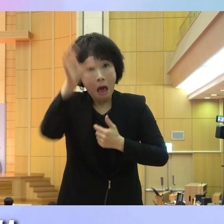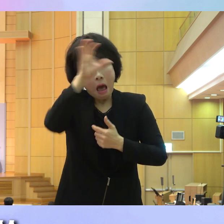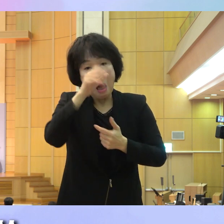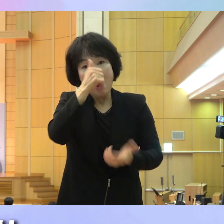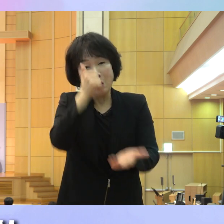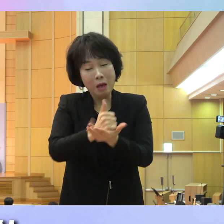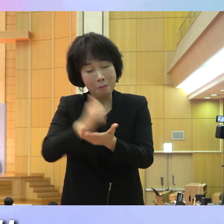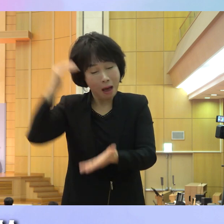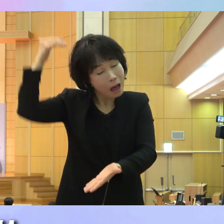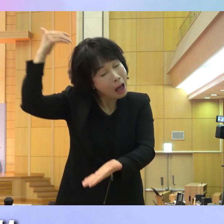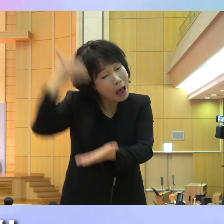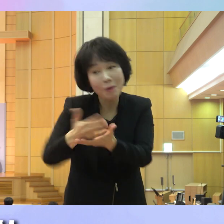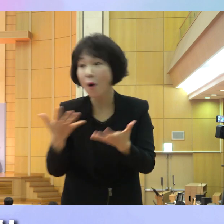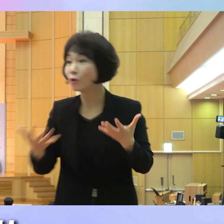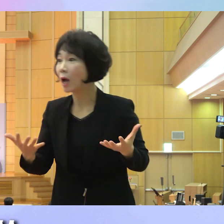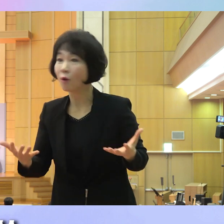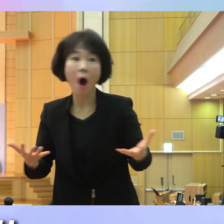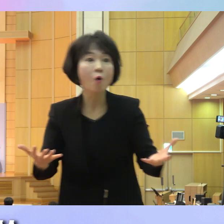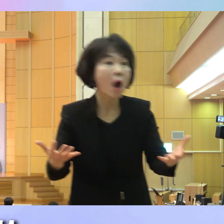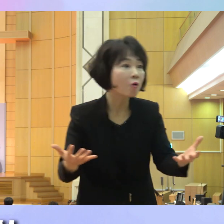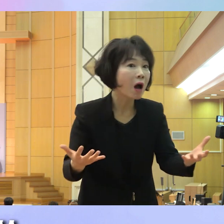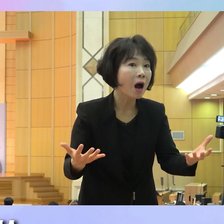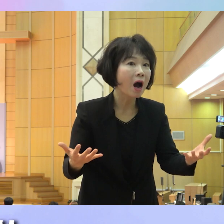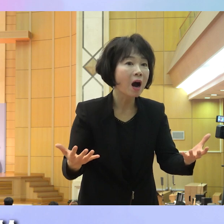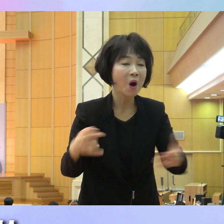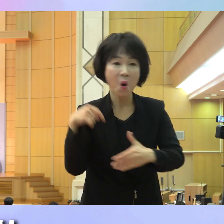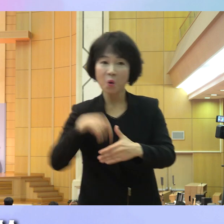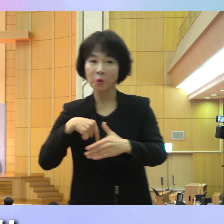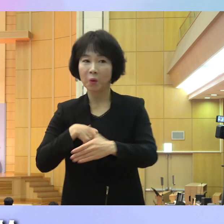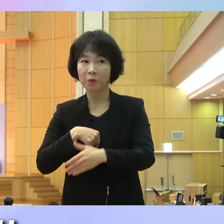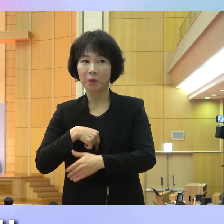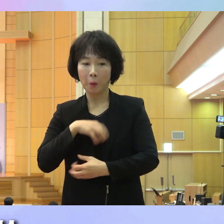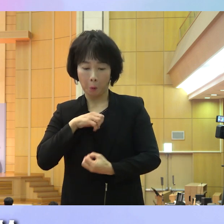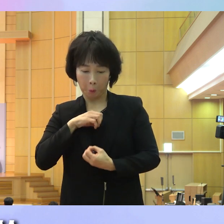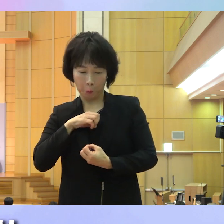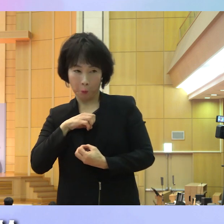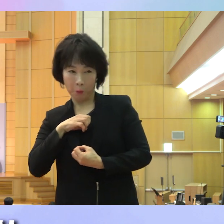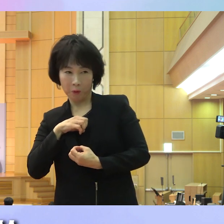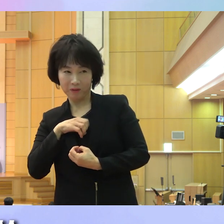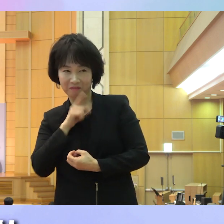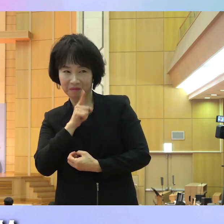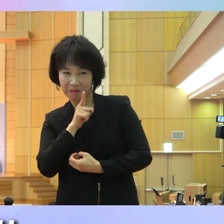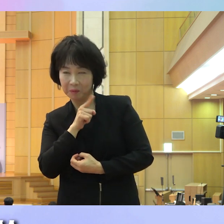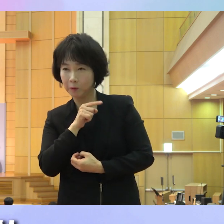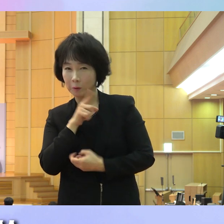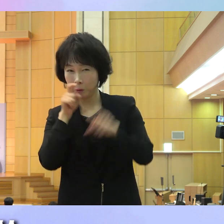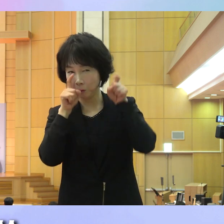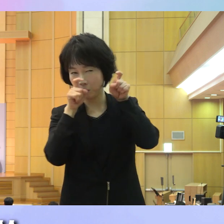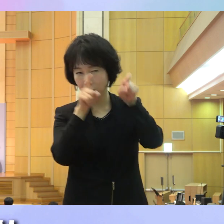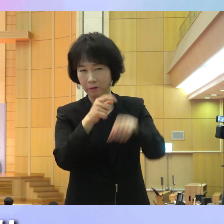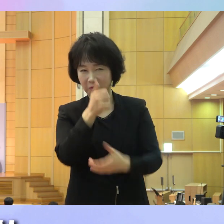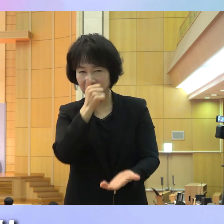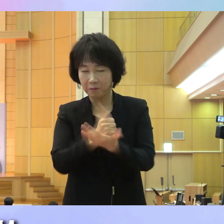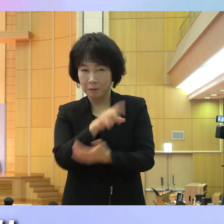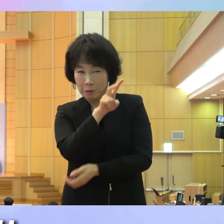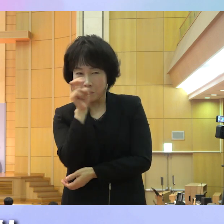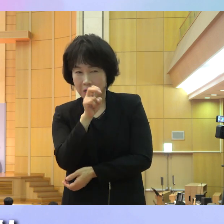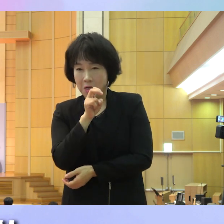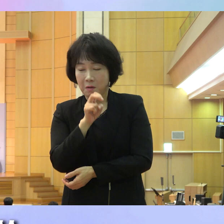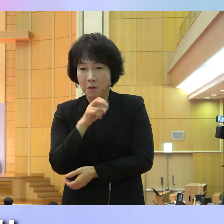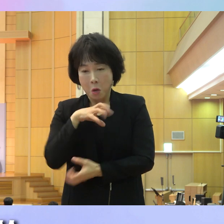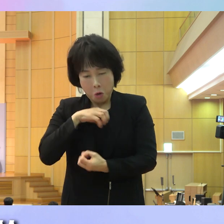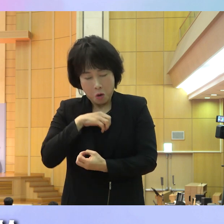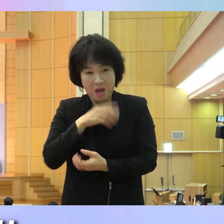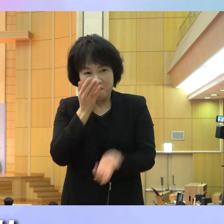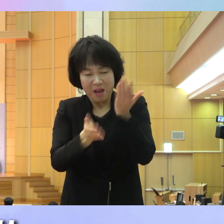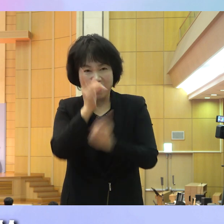듣고 그래서 잘못된 판단을 하게 만들었던 귀나 말도 해서 안